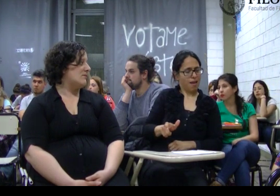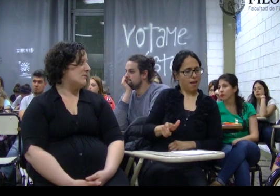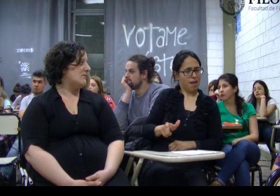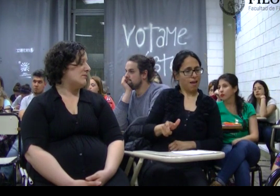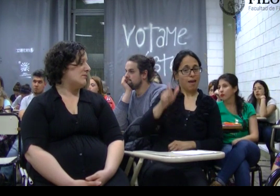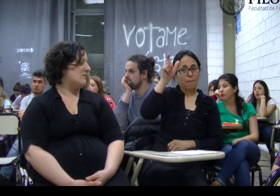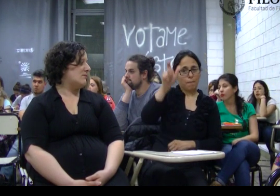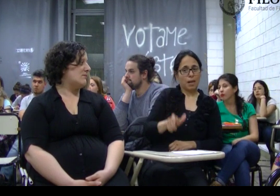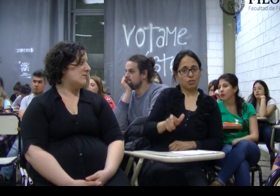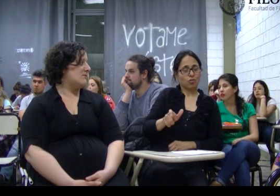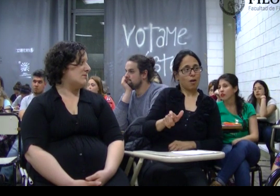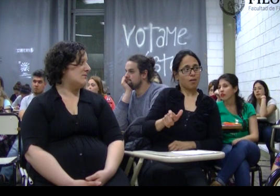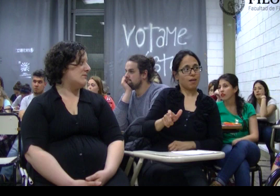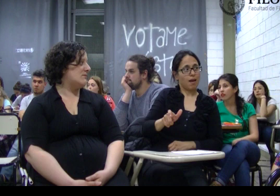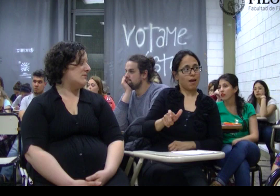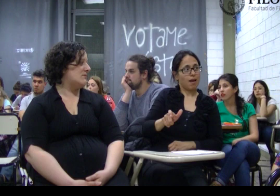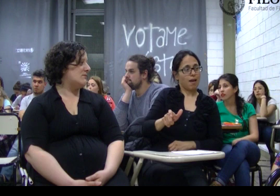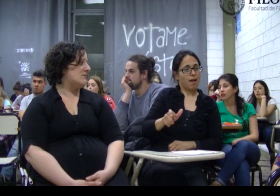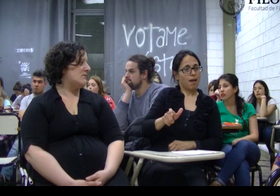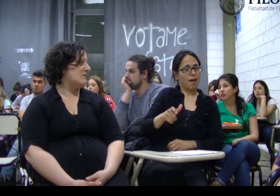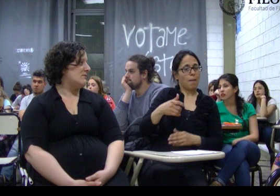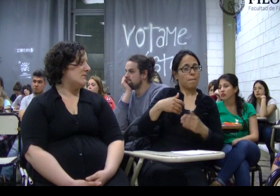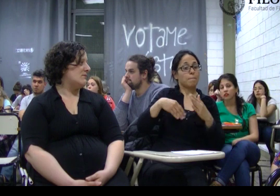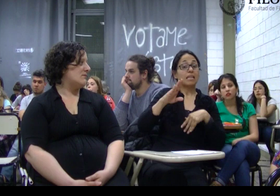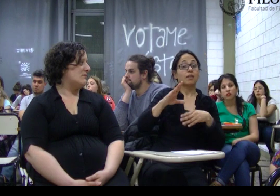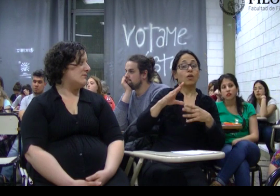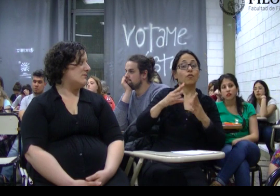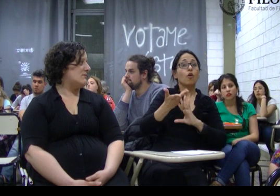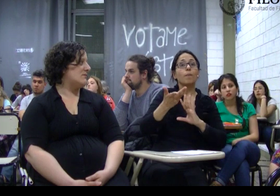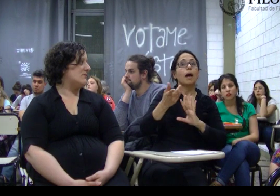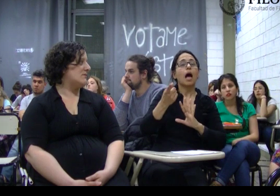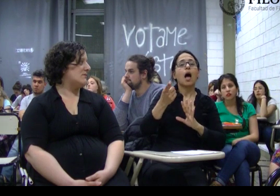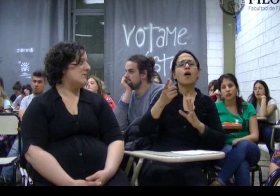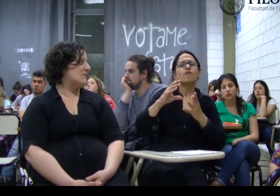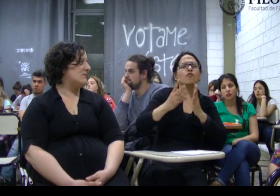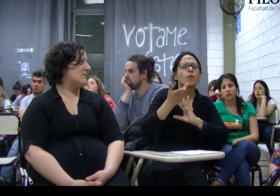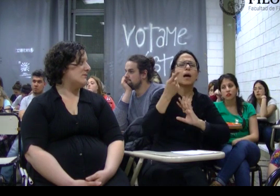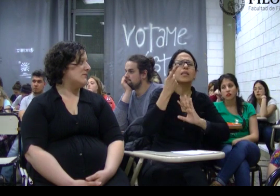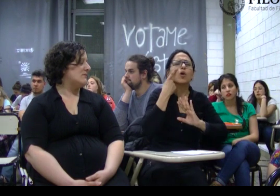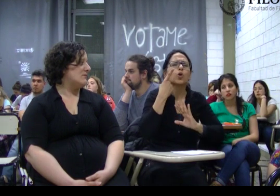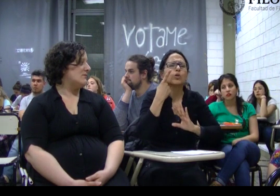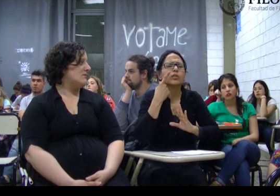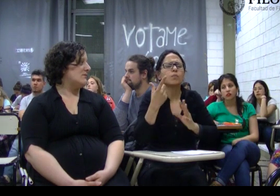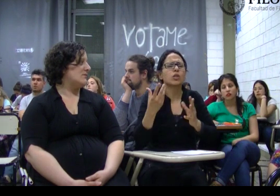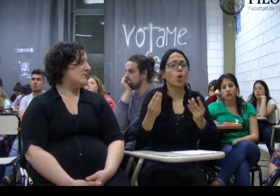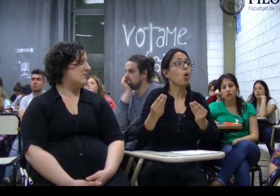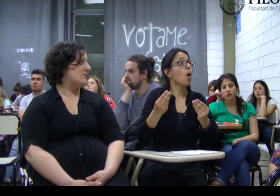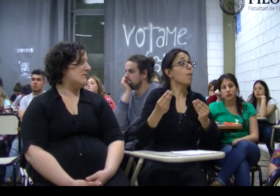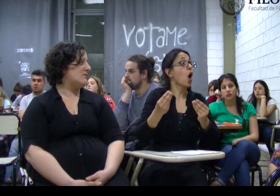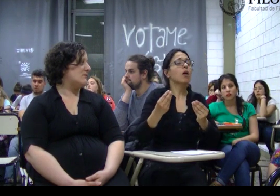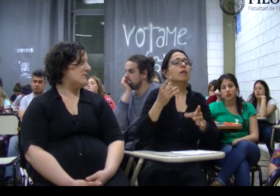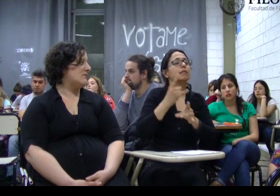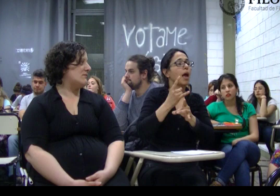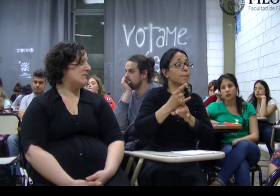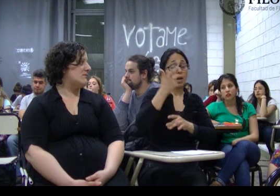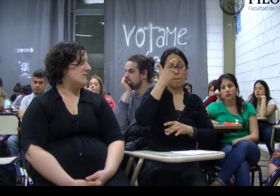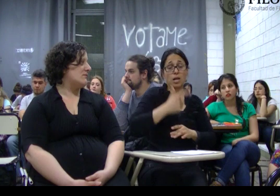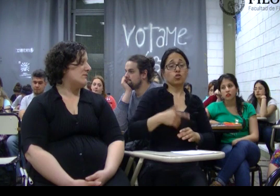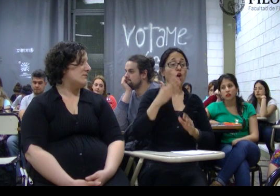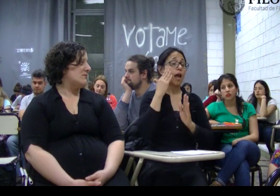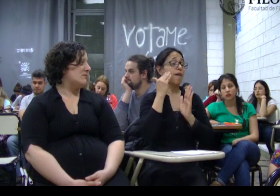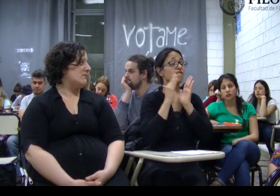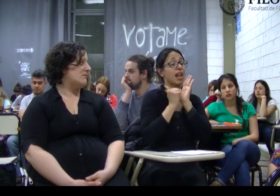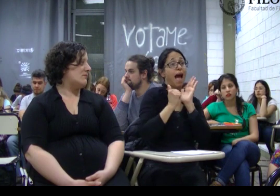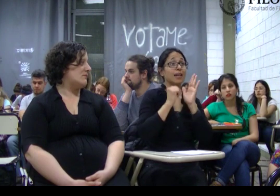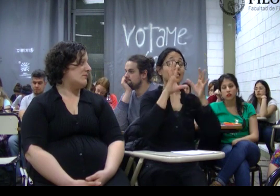al que se le atribuyen las formas de conocer legítimas, ¿no? Ese sujeto ha sido blanco, ¿no? Ha sido